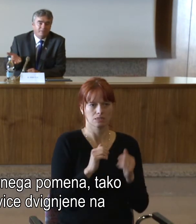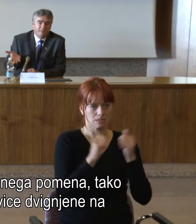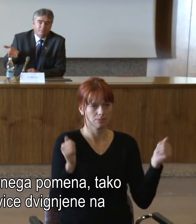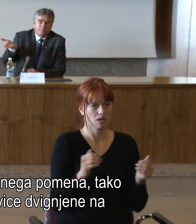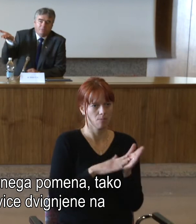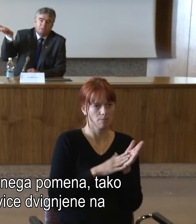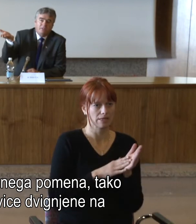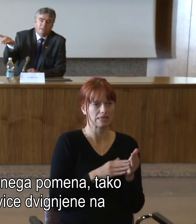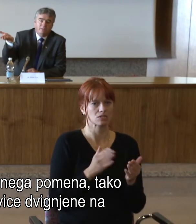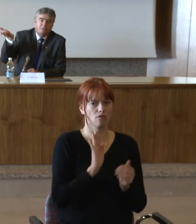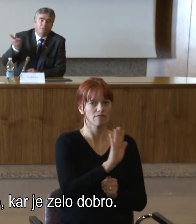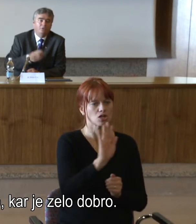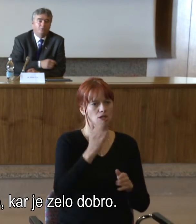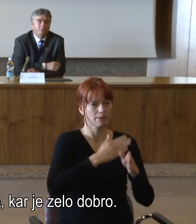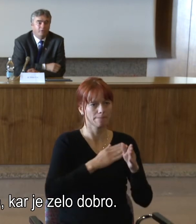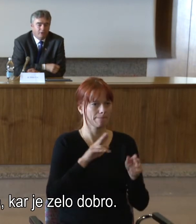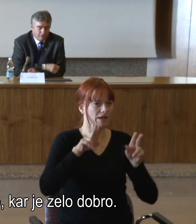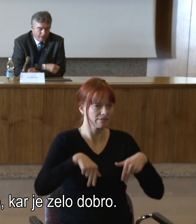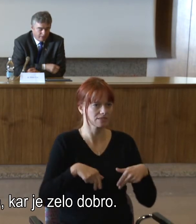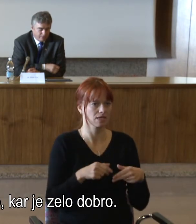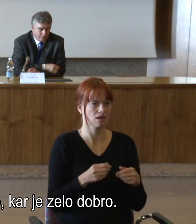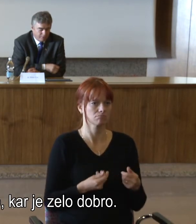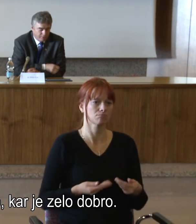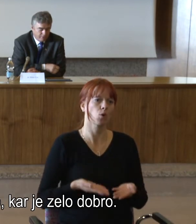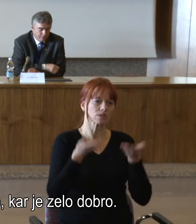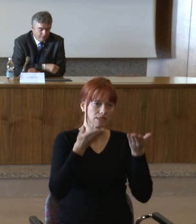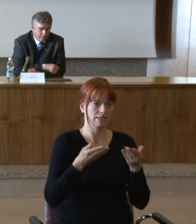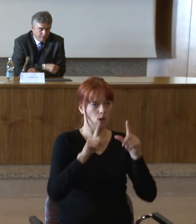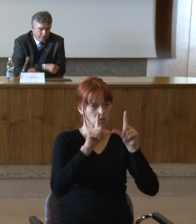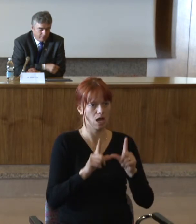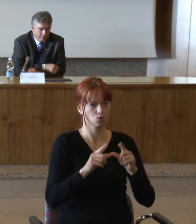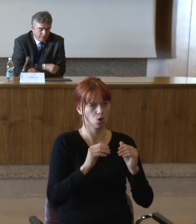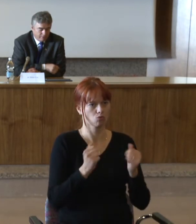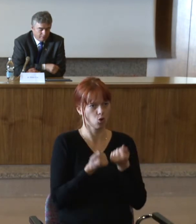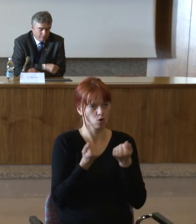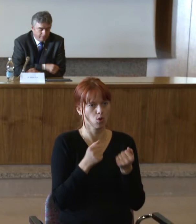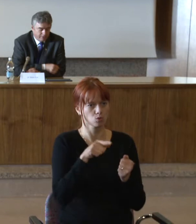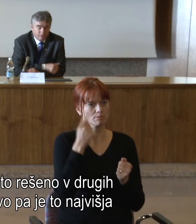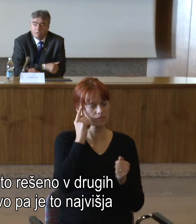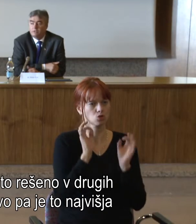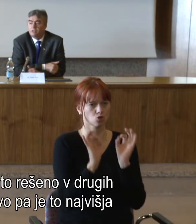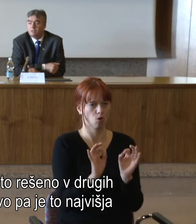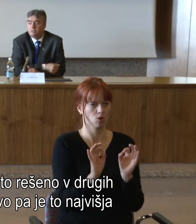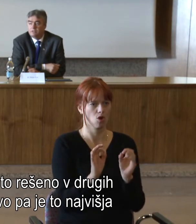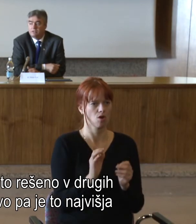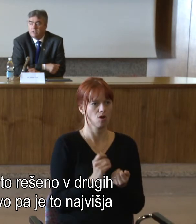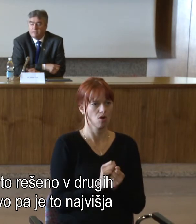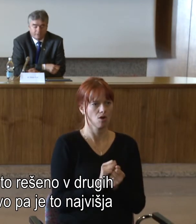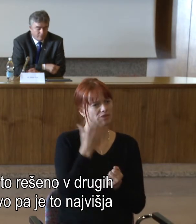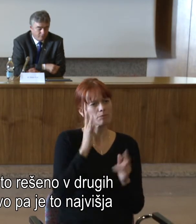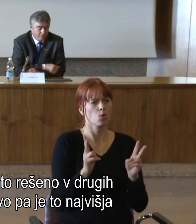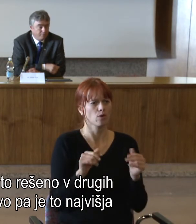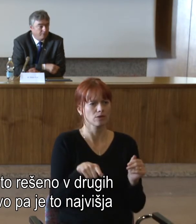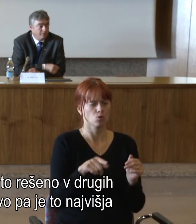so vaše pravice povzdignjene na ustavno normo, kar je zelo dobro in ne vem, kako je to rešeno v drugih